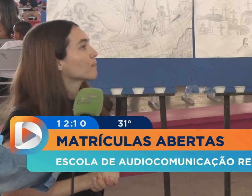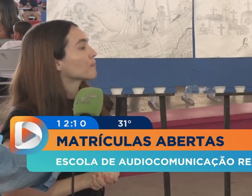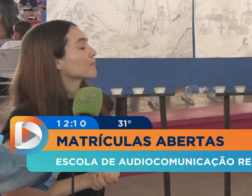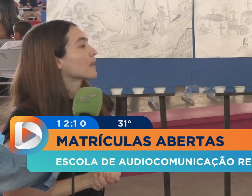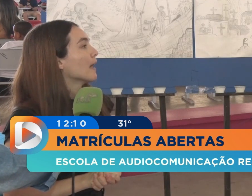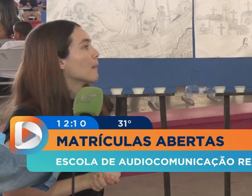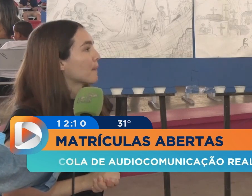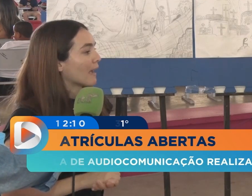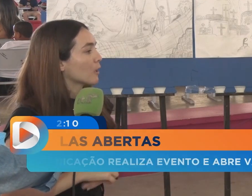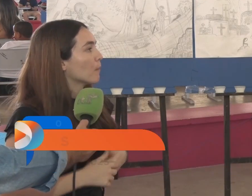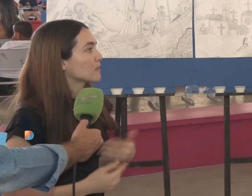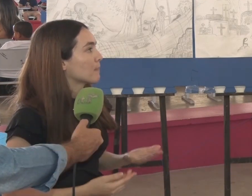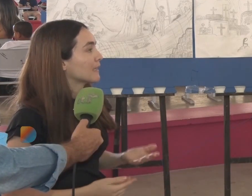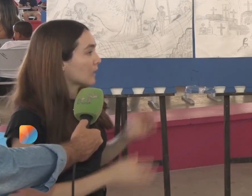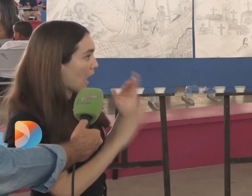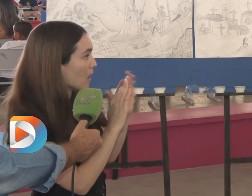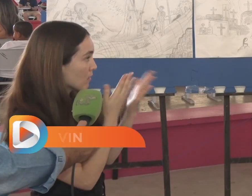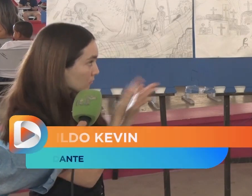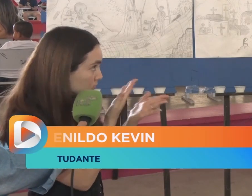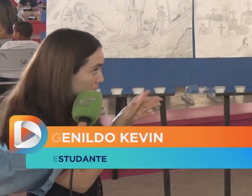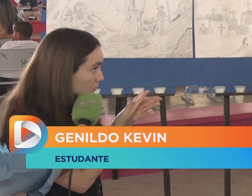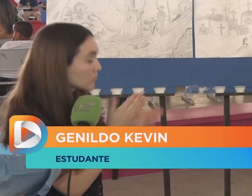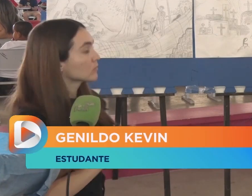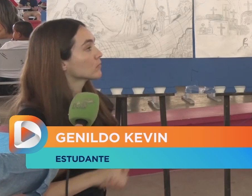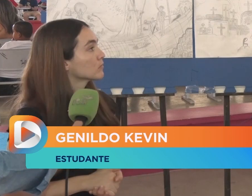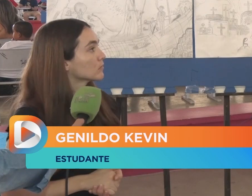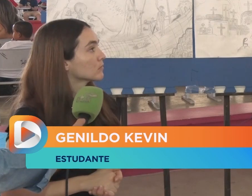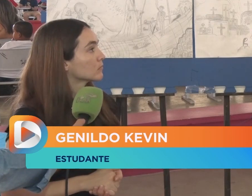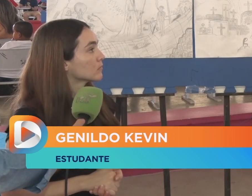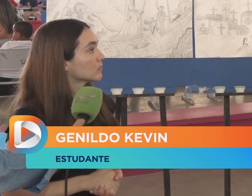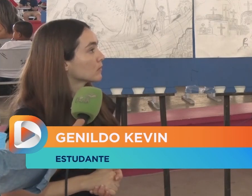também, para que eu possa praticar.